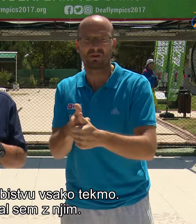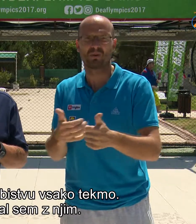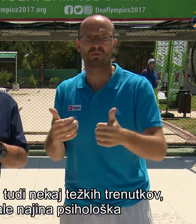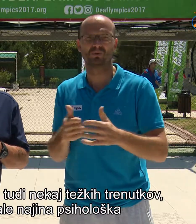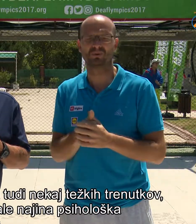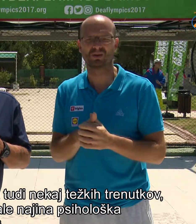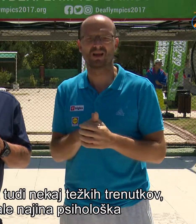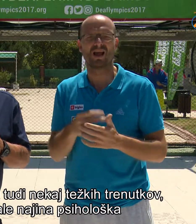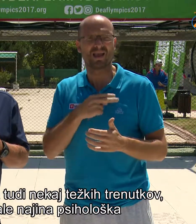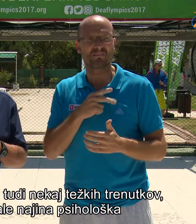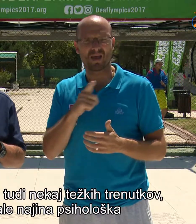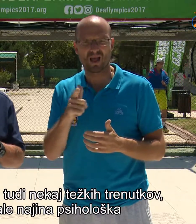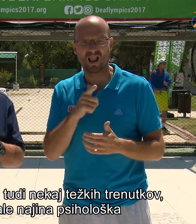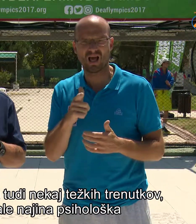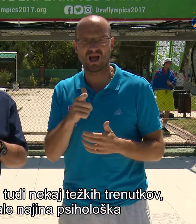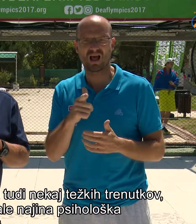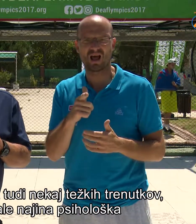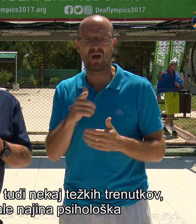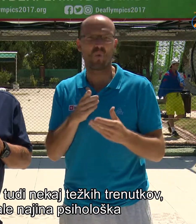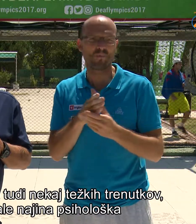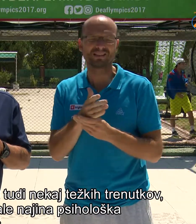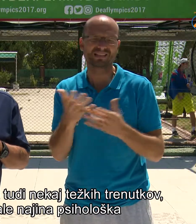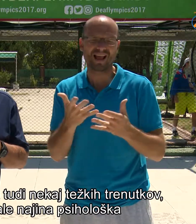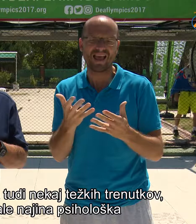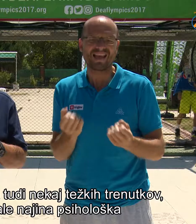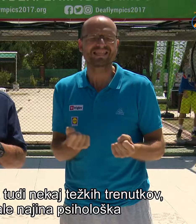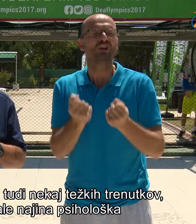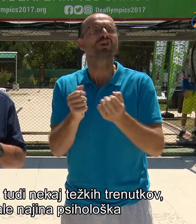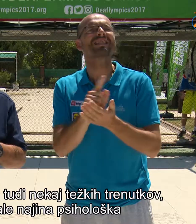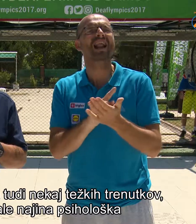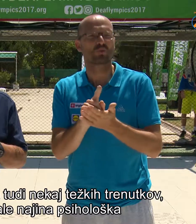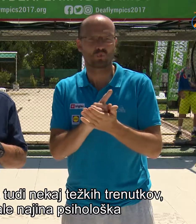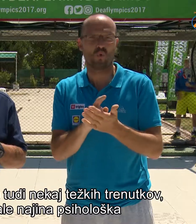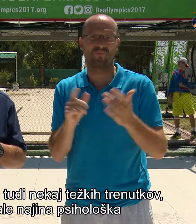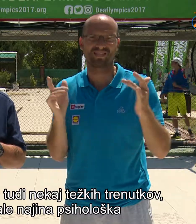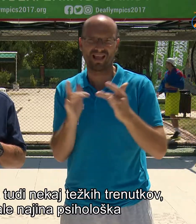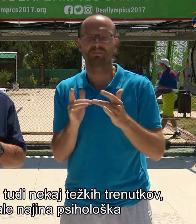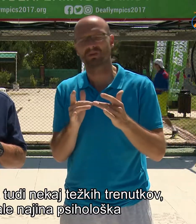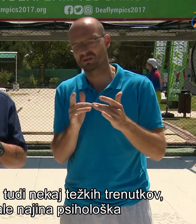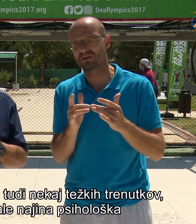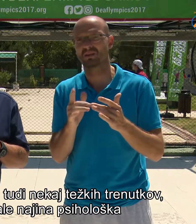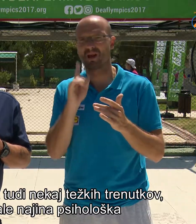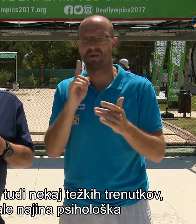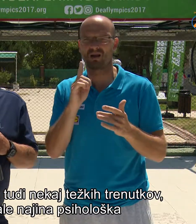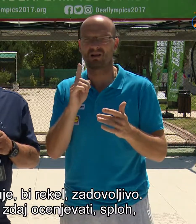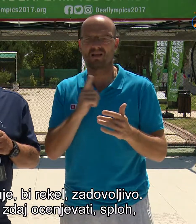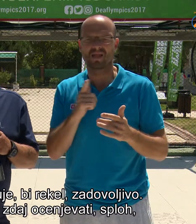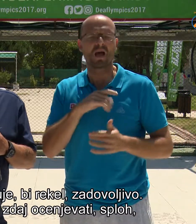imela sva tudi nekaj vmes težkih trenutkov, vendar tale najina psihološka